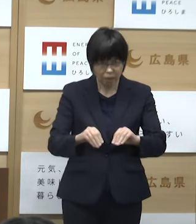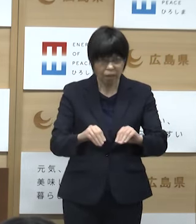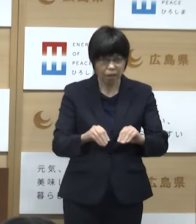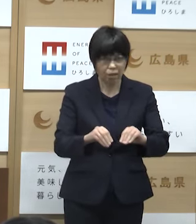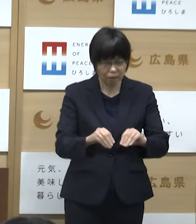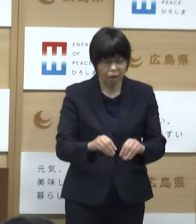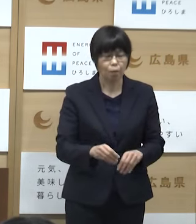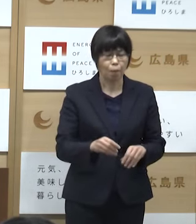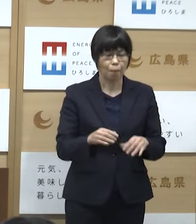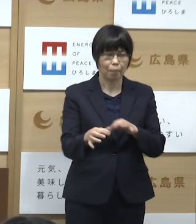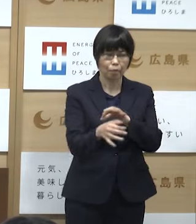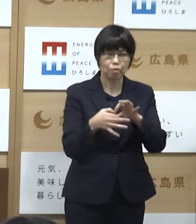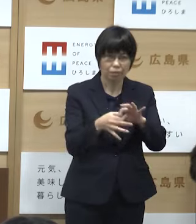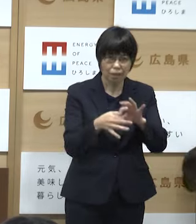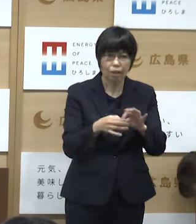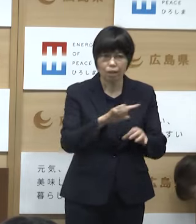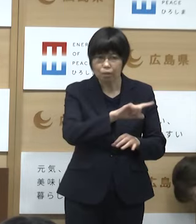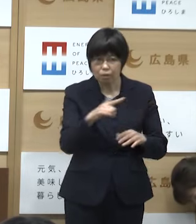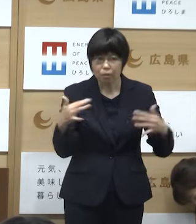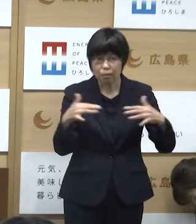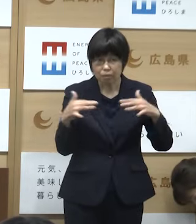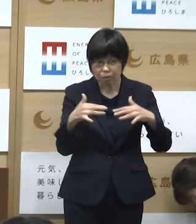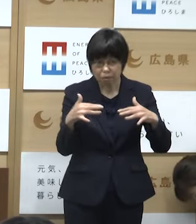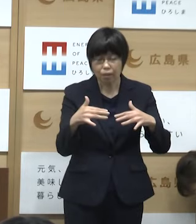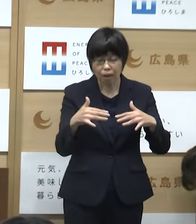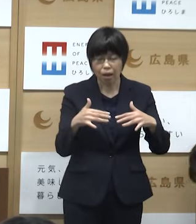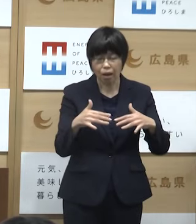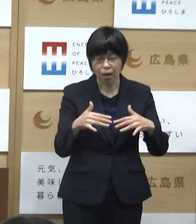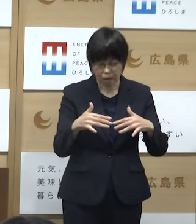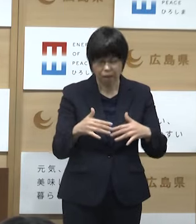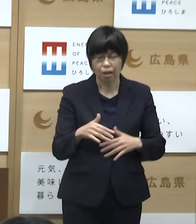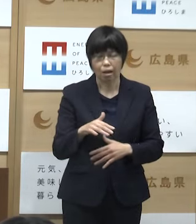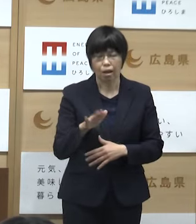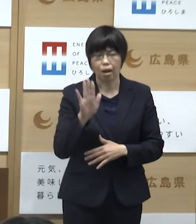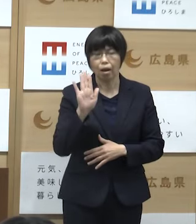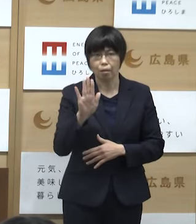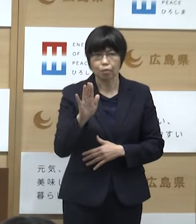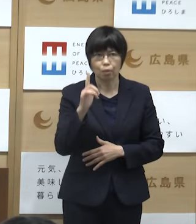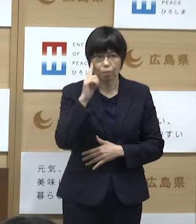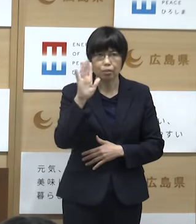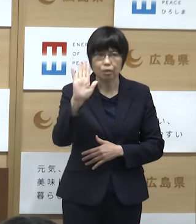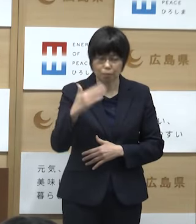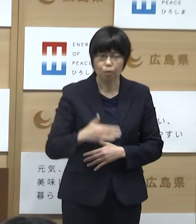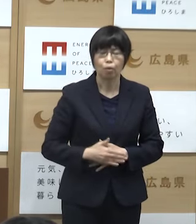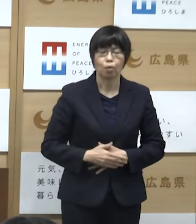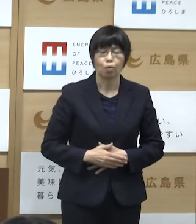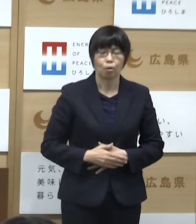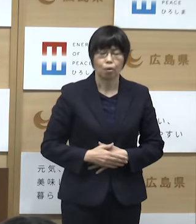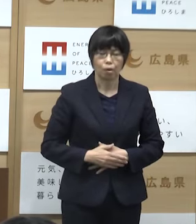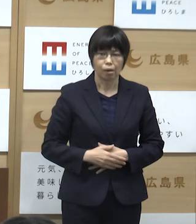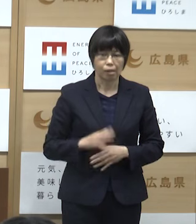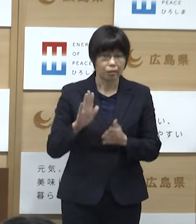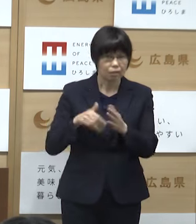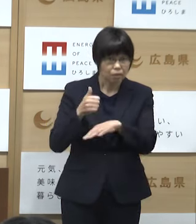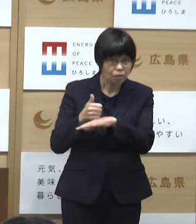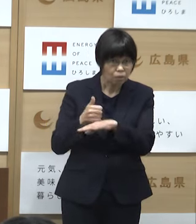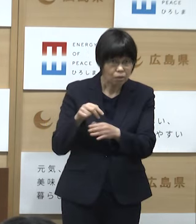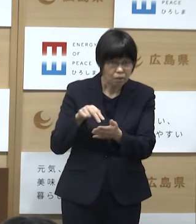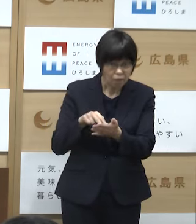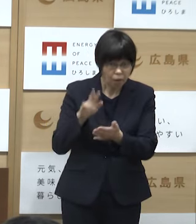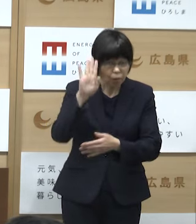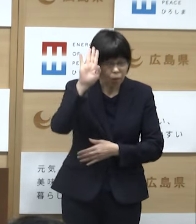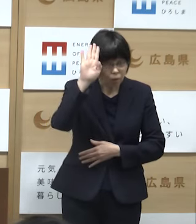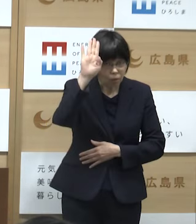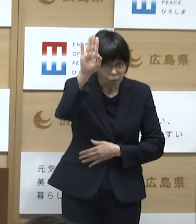大量輸送できるか、その効果を発揮できているかっていうところが、論点というか争点というふうにされてますけども、市としてはその今